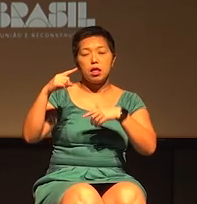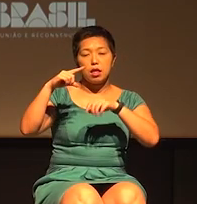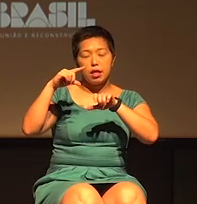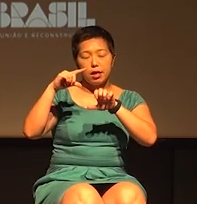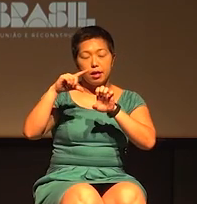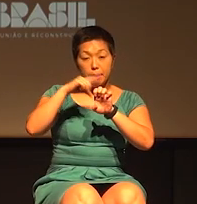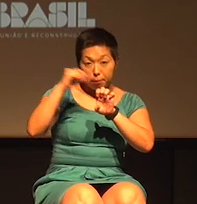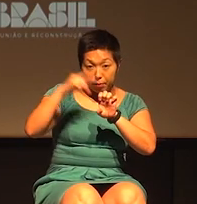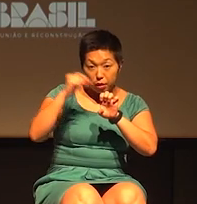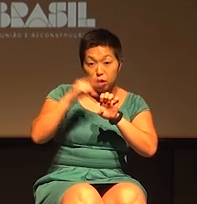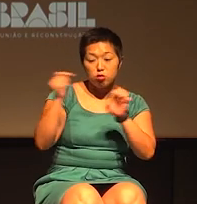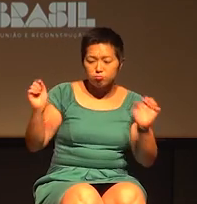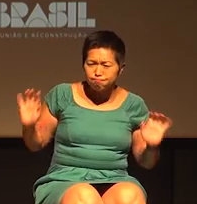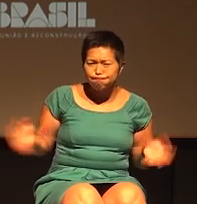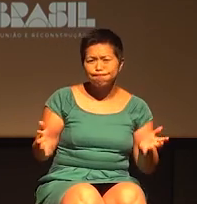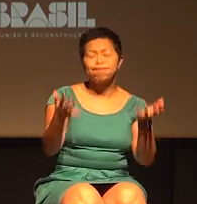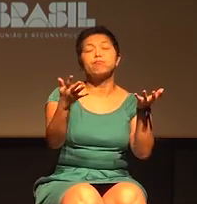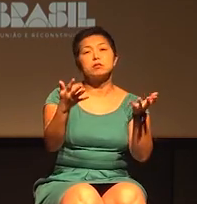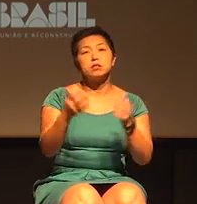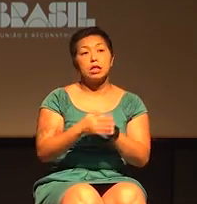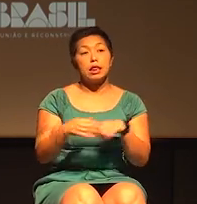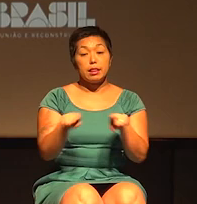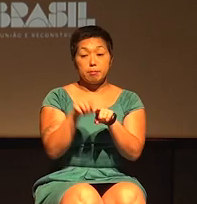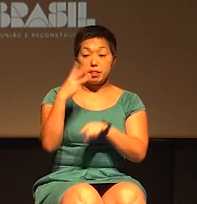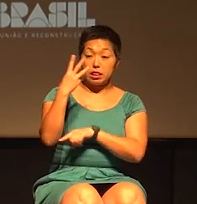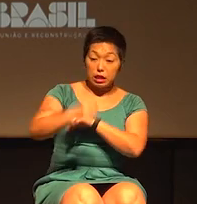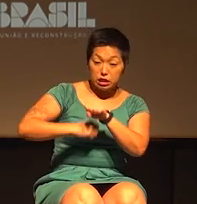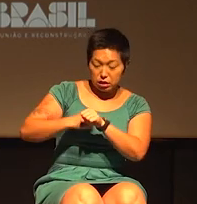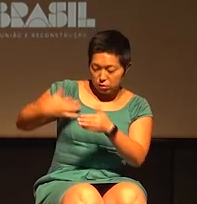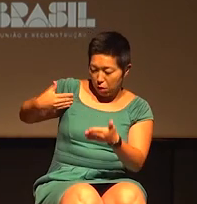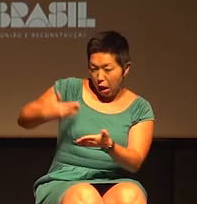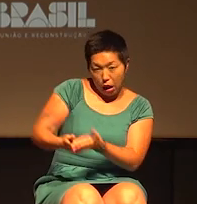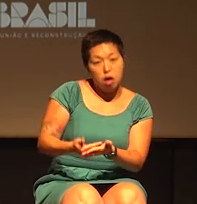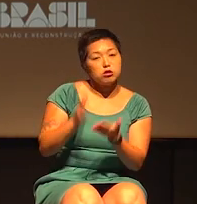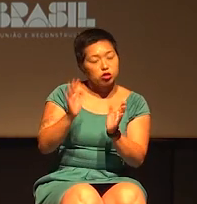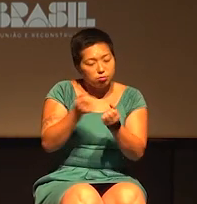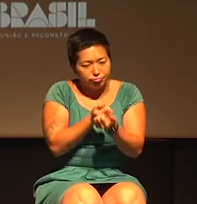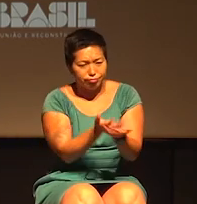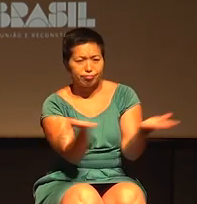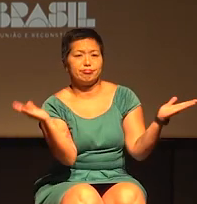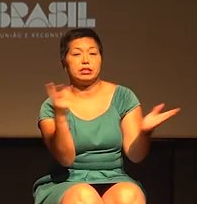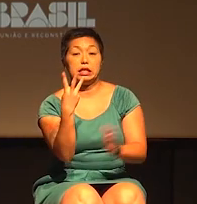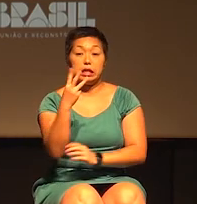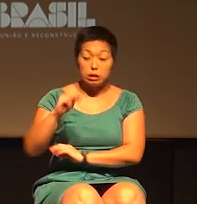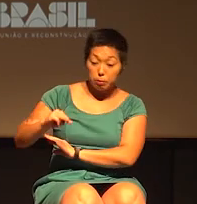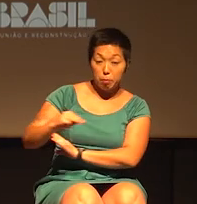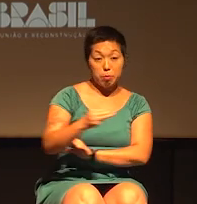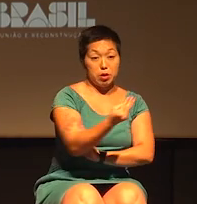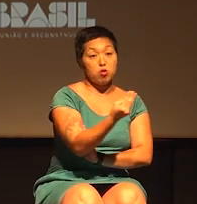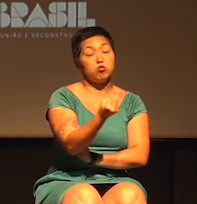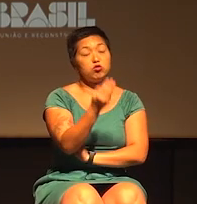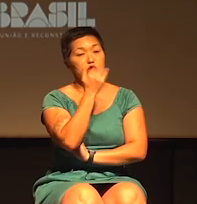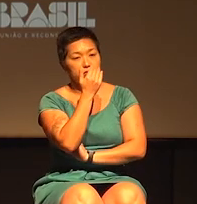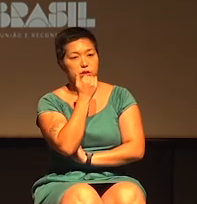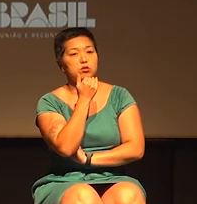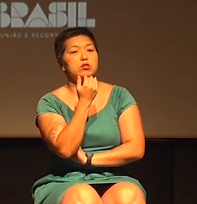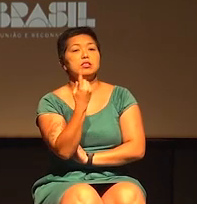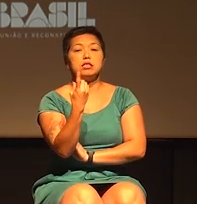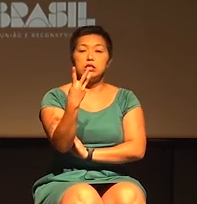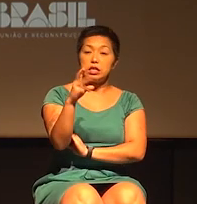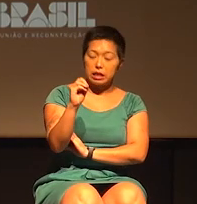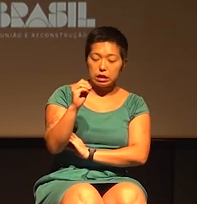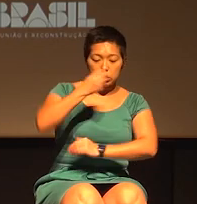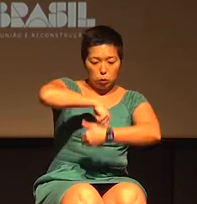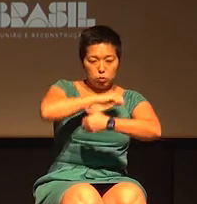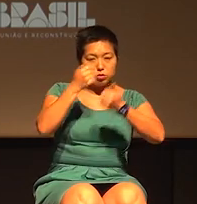e nesses três anos nós distribuímos mais de 3 milhões de refeições mais de 130 cozinhas abertas em todo